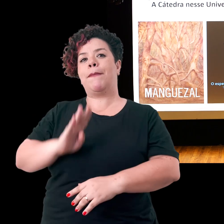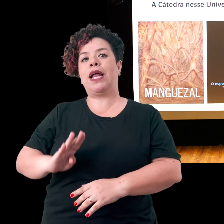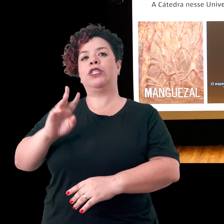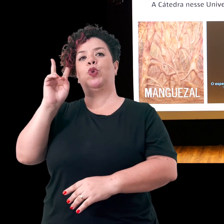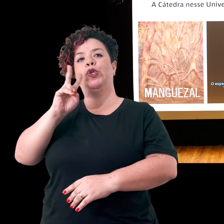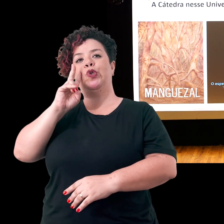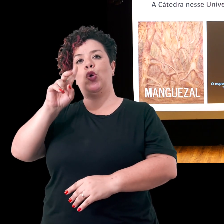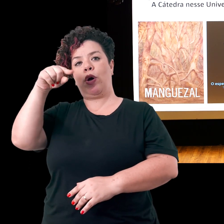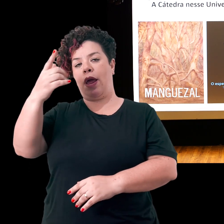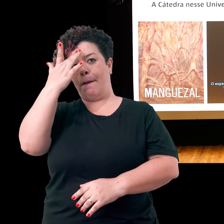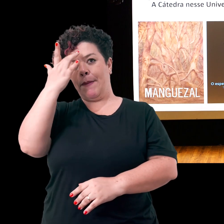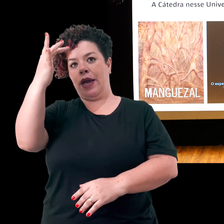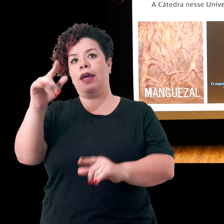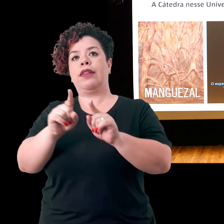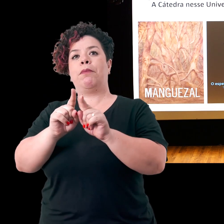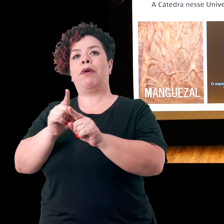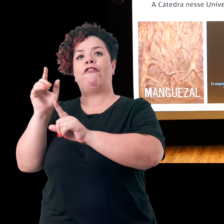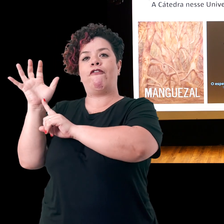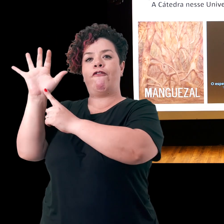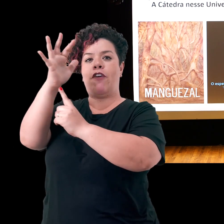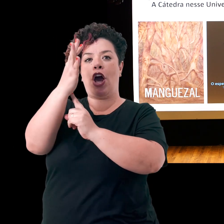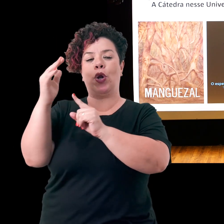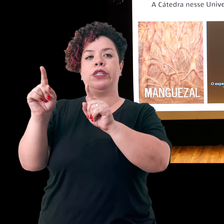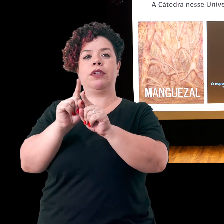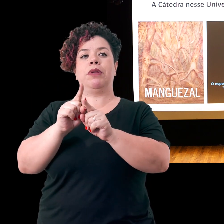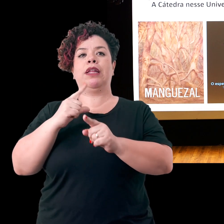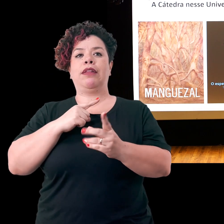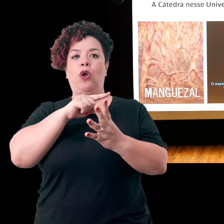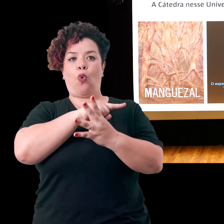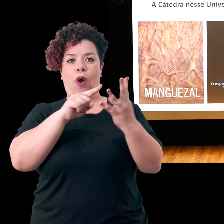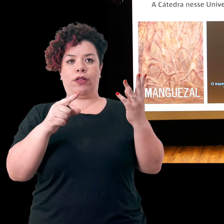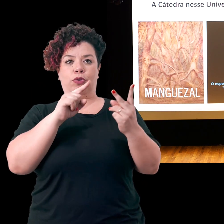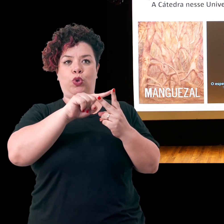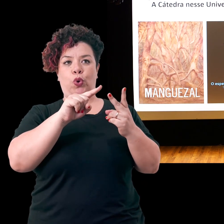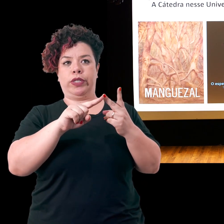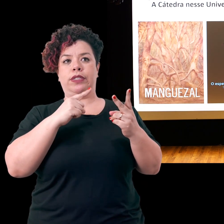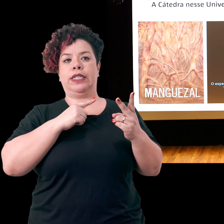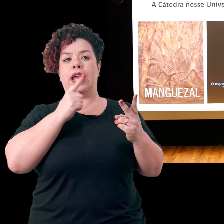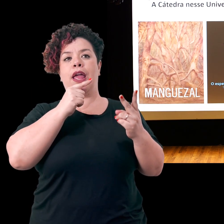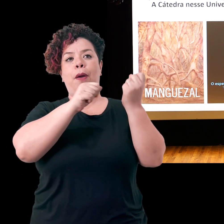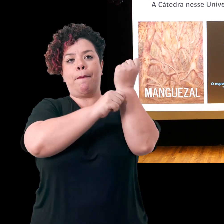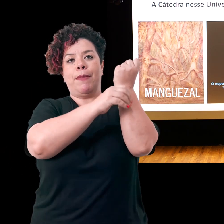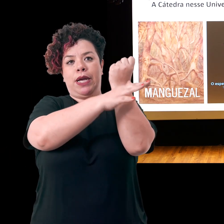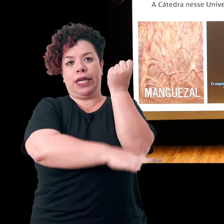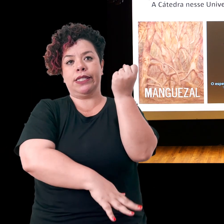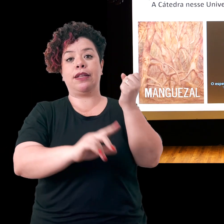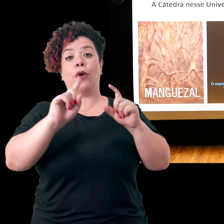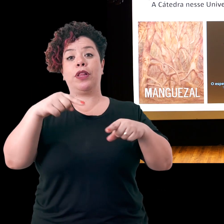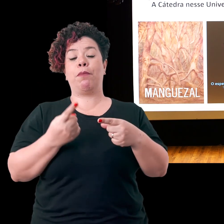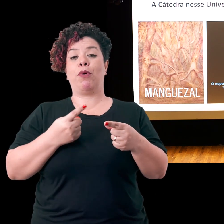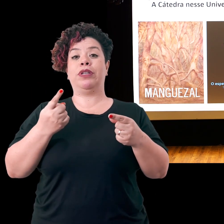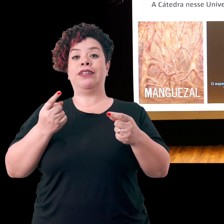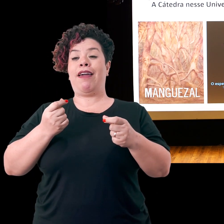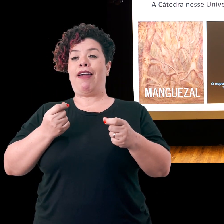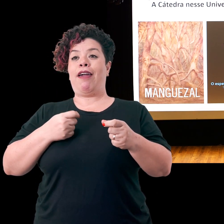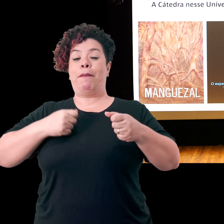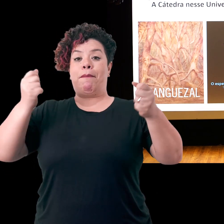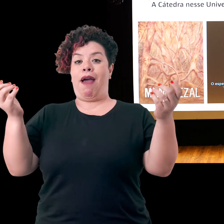Esse ano vão sair mais 4. 2 deles estão aqui, um sobre manguezal, o outro Espetáculo da Vida Marinha.